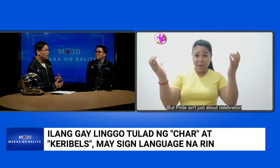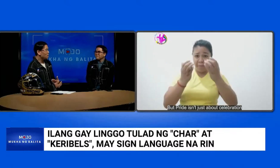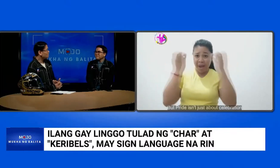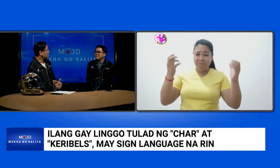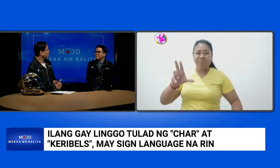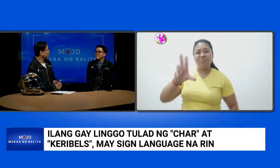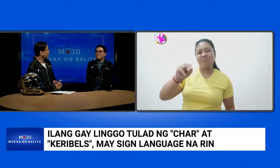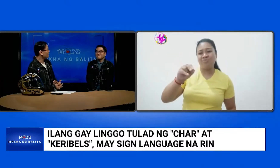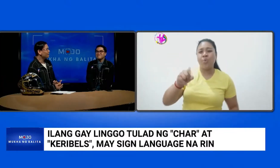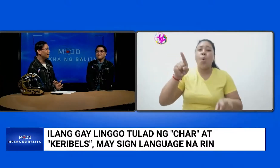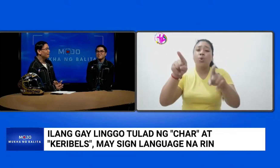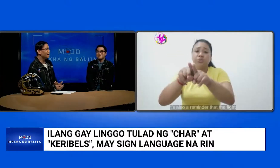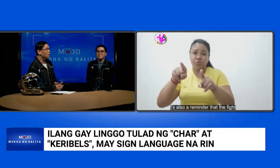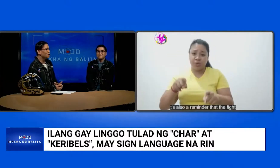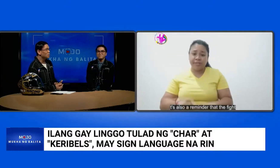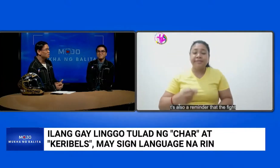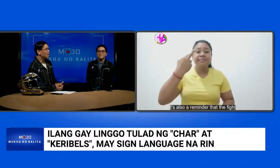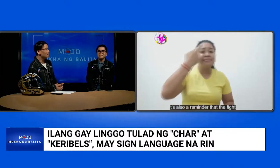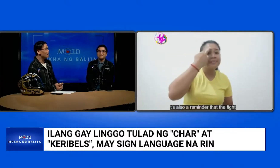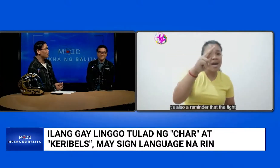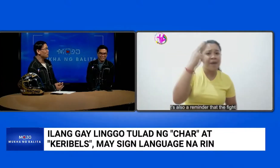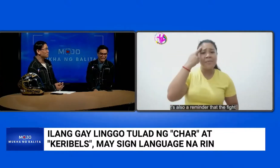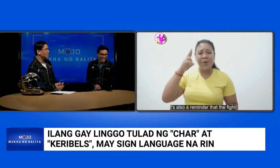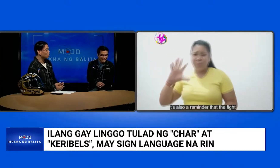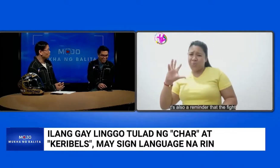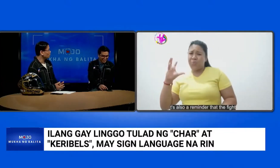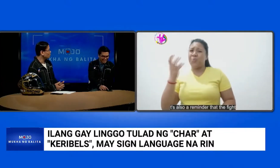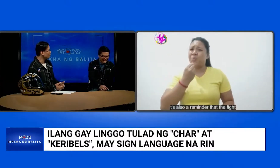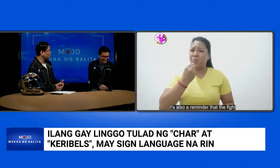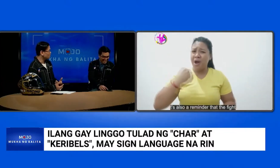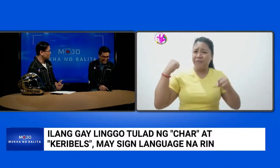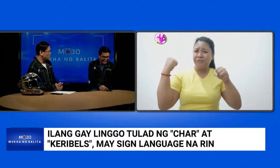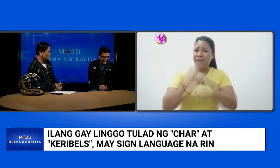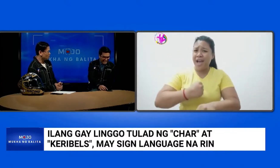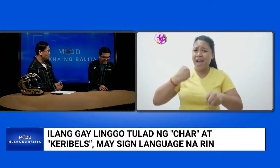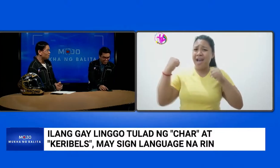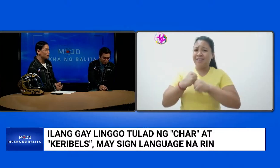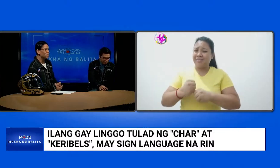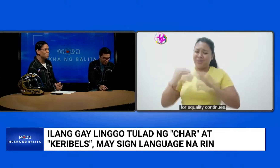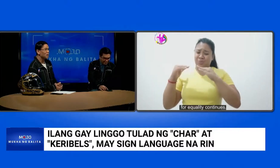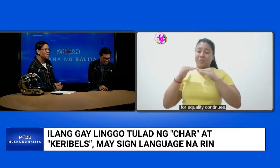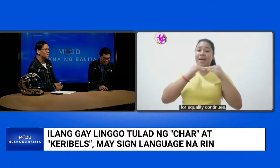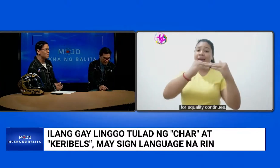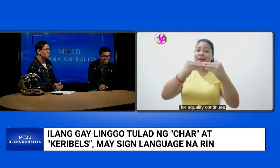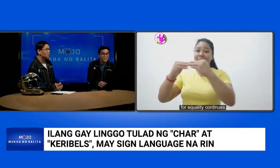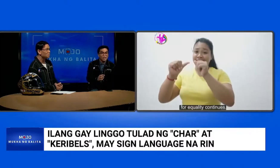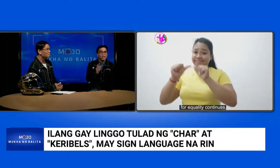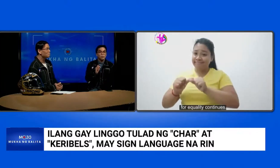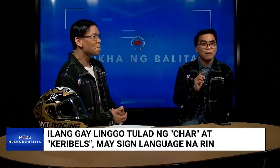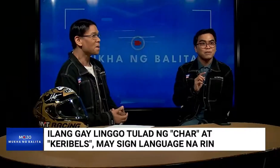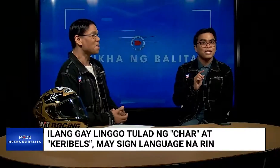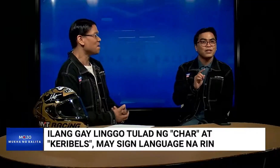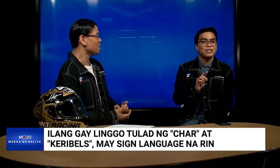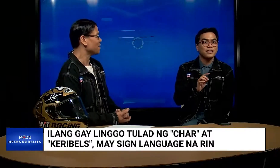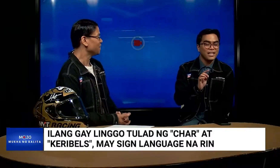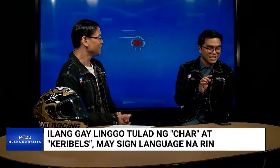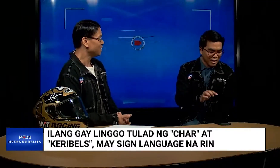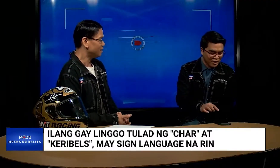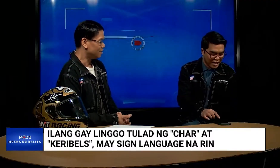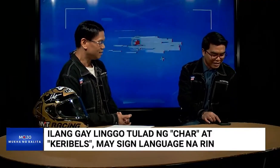mga salitang gay lingo na may sign language? Natutunan ka ba ng mga sample? Baka pwede mo ipakita sa amin. Sige, eto, Pops, nilista ko dahil tinuro